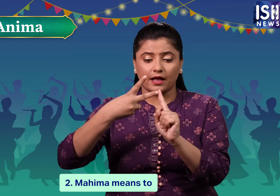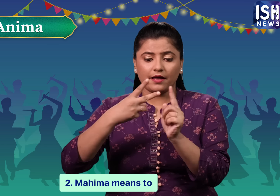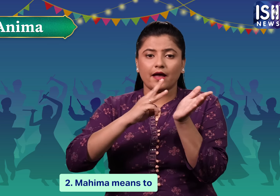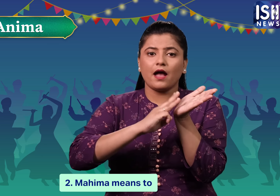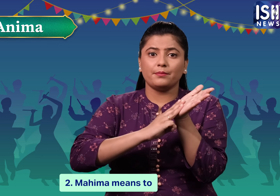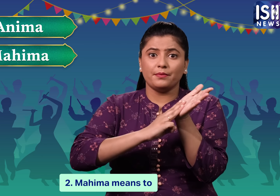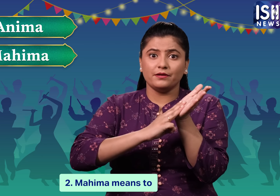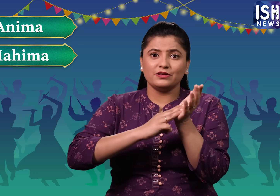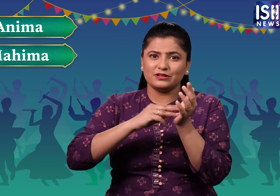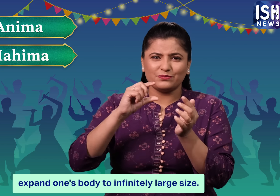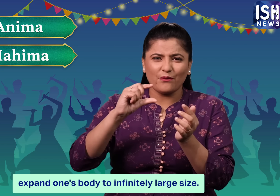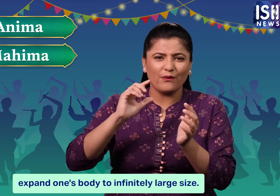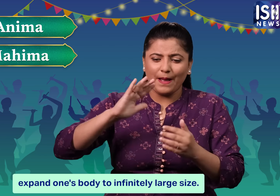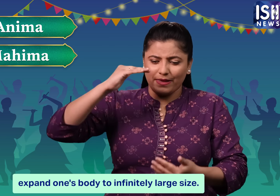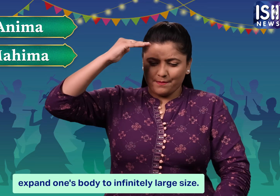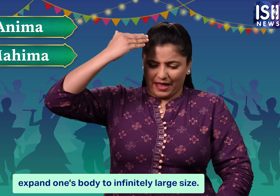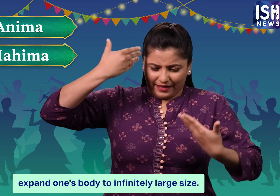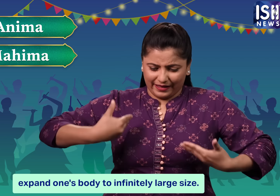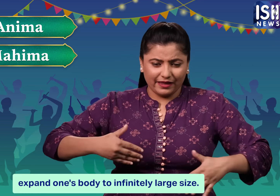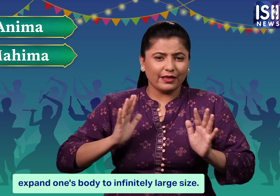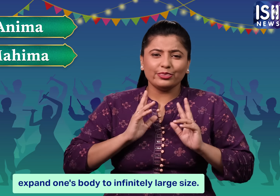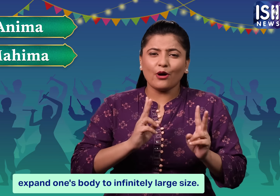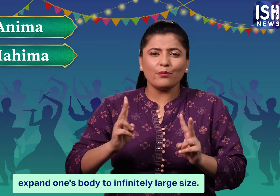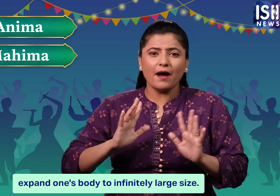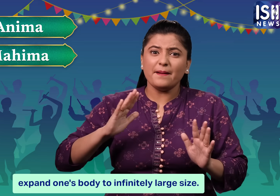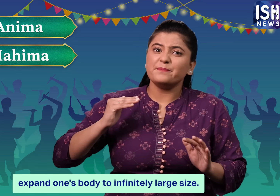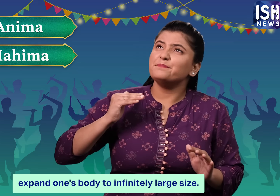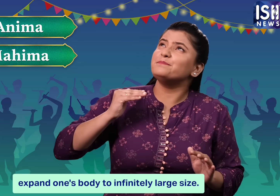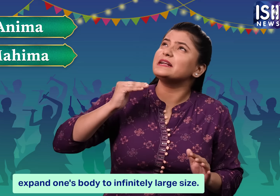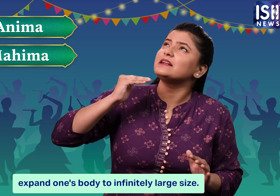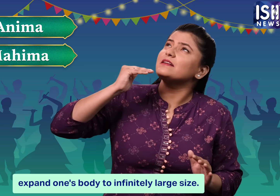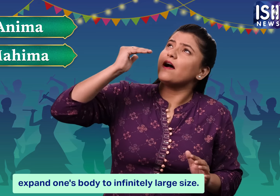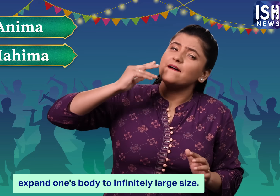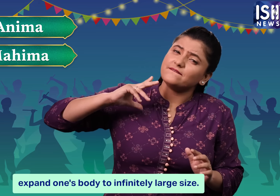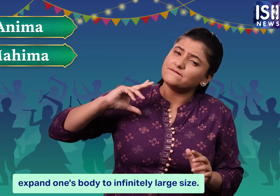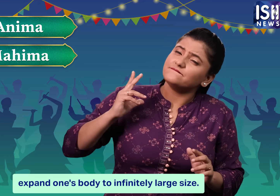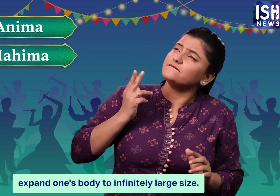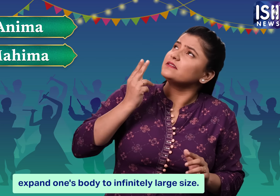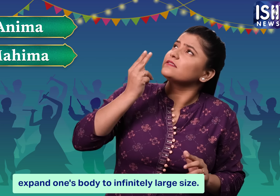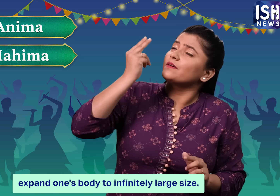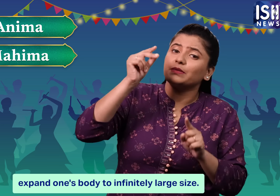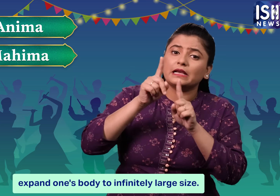महिमा का अर्थ है अपने शरीर को अनंत रूप से बड़े आकार में विस्तारित करना।